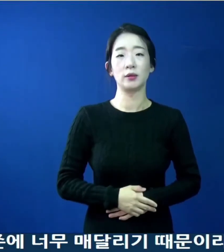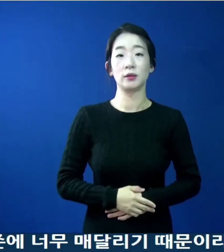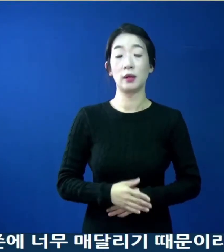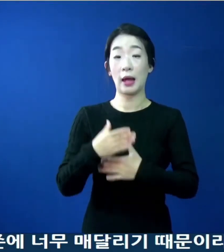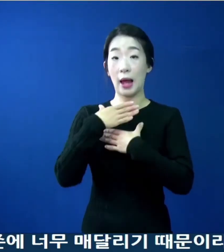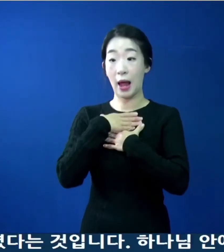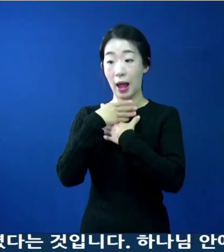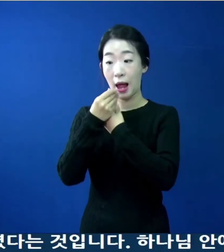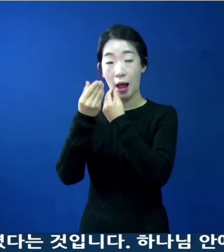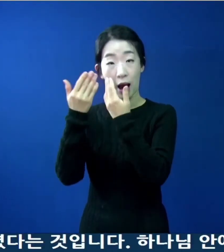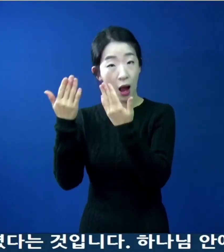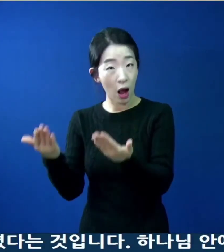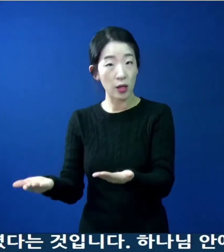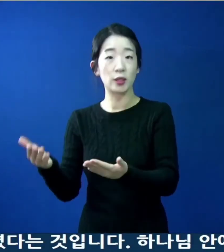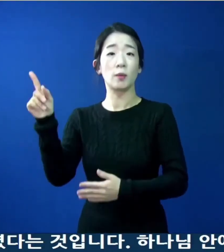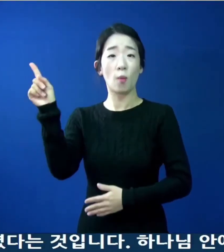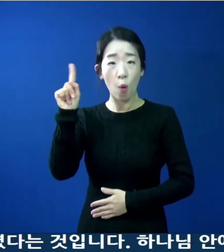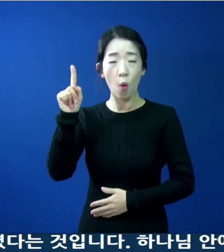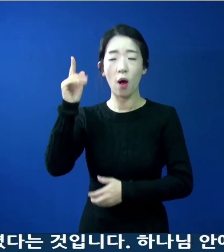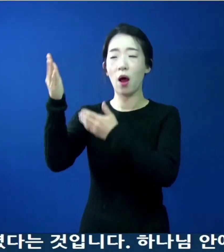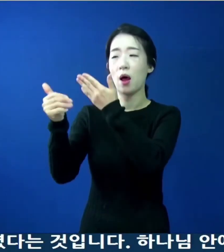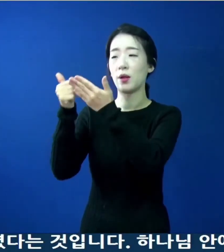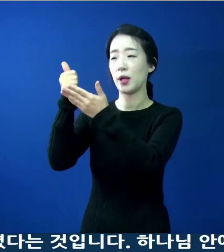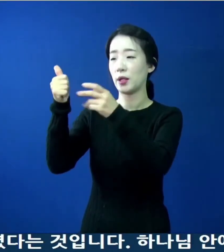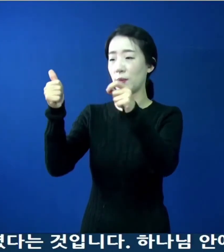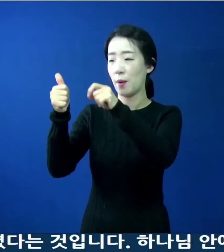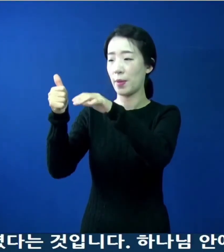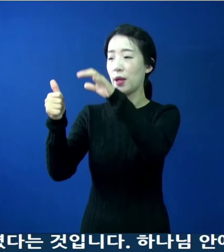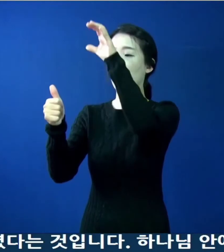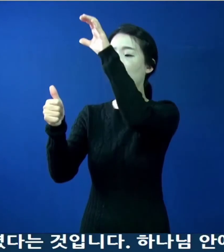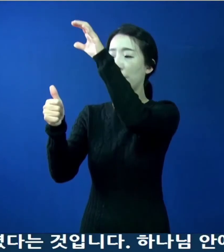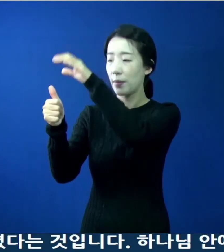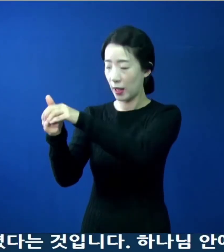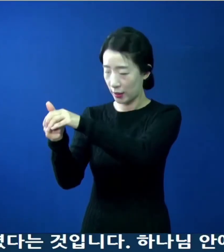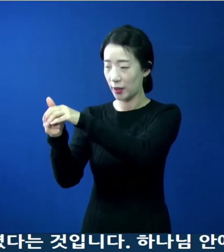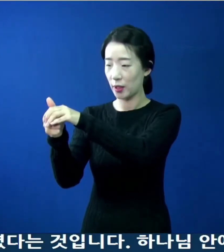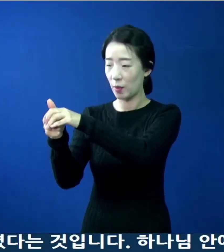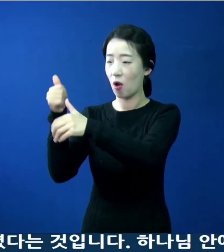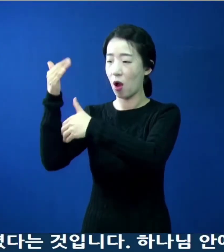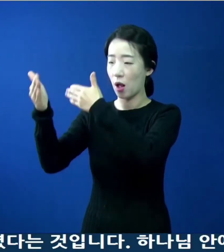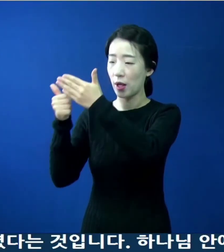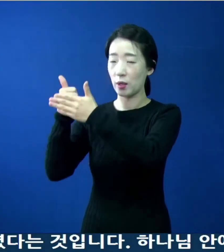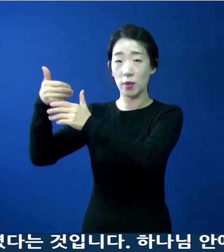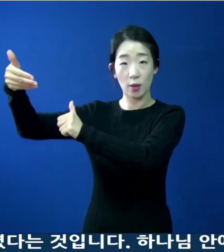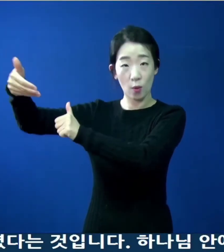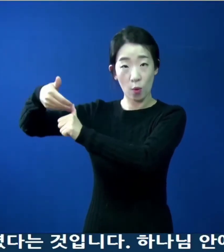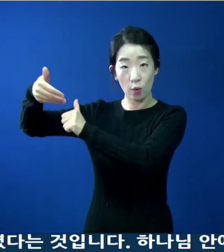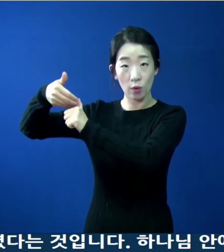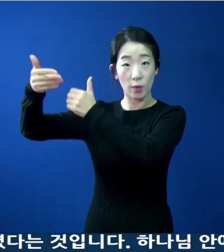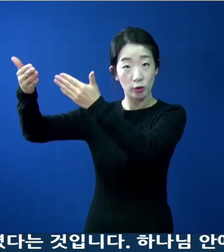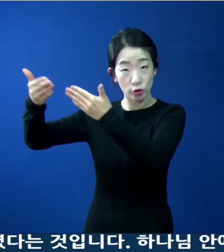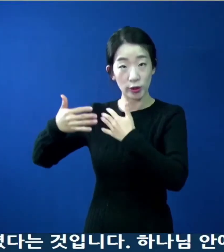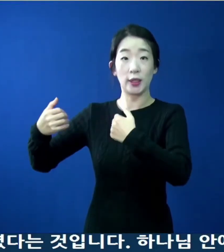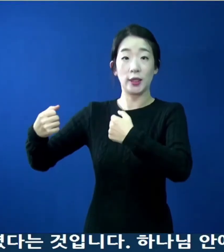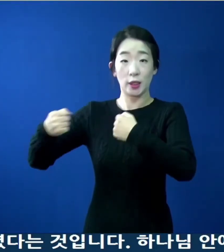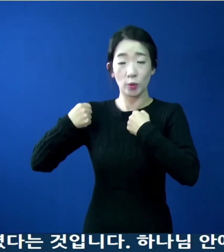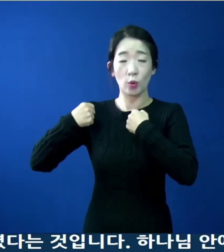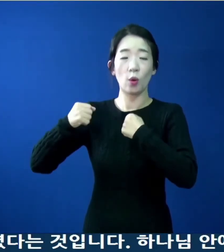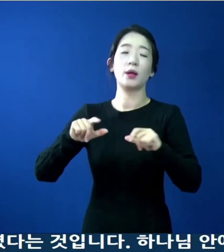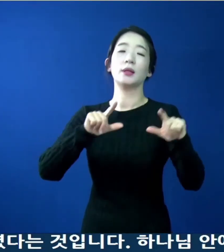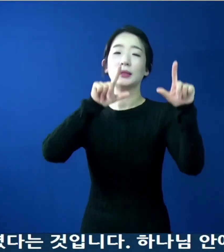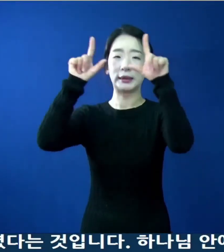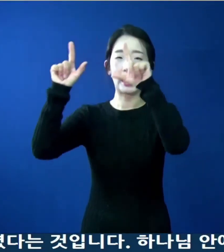앞에 우리가 모든 것을 맡겨도 하나님이 공급해 주시는 것으로 얼마든지 살 수 있다는 것을